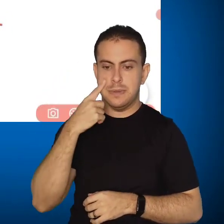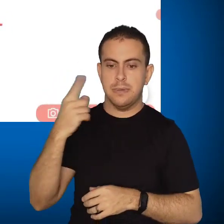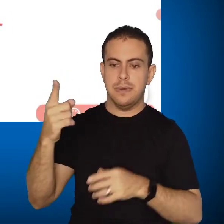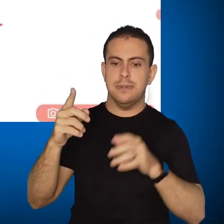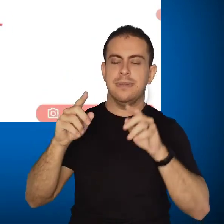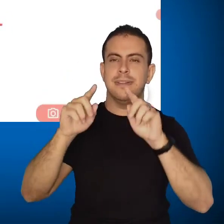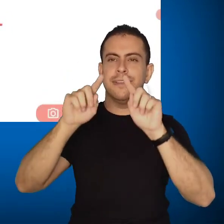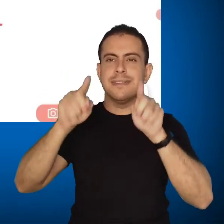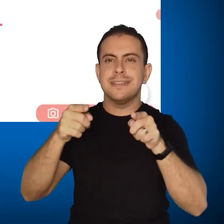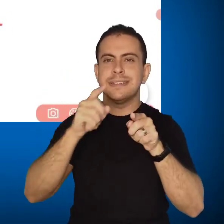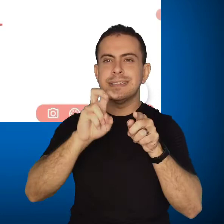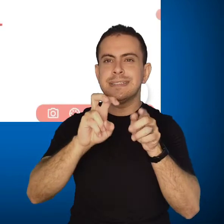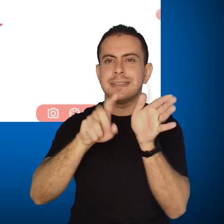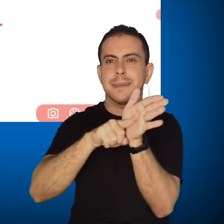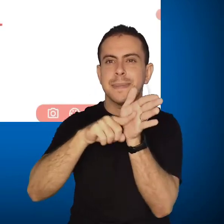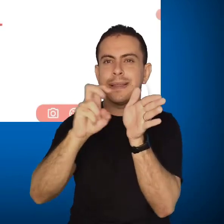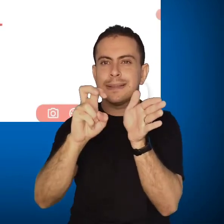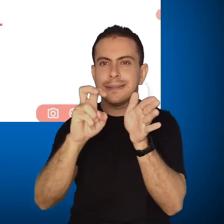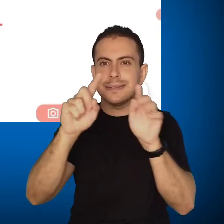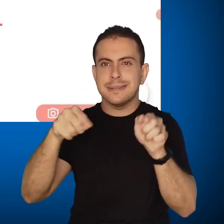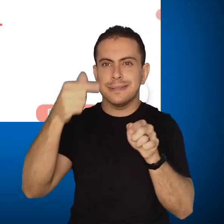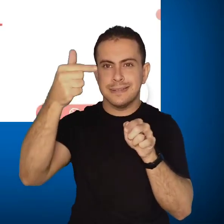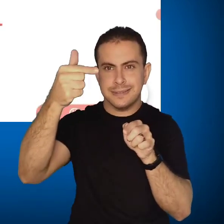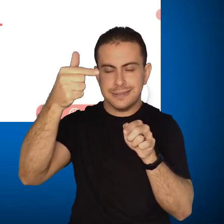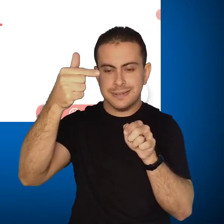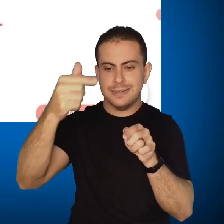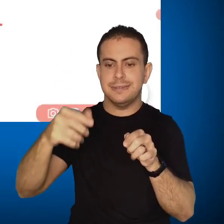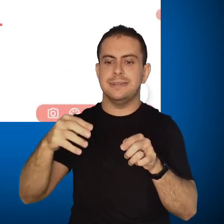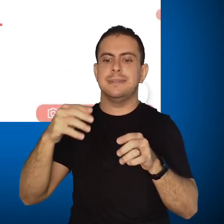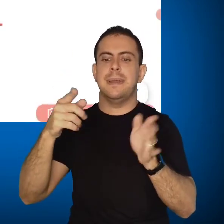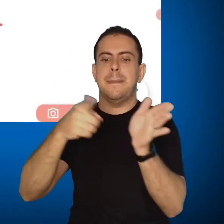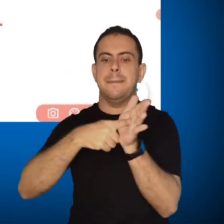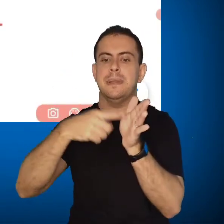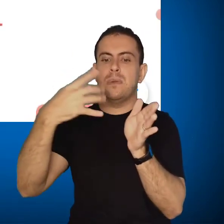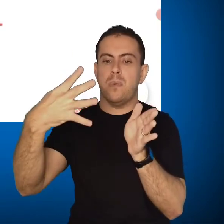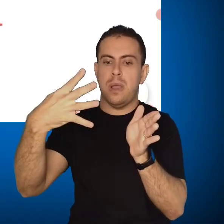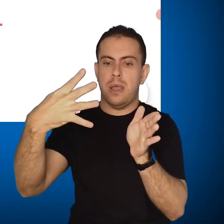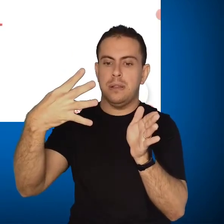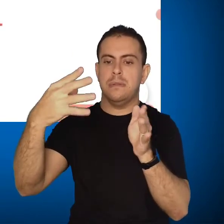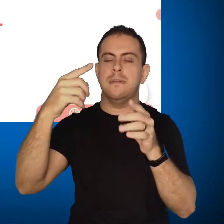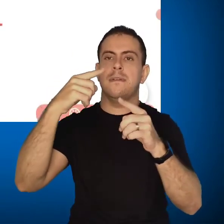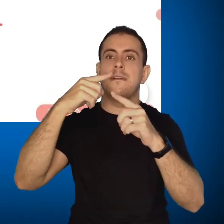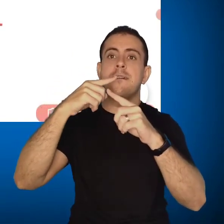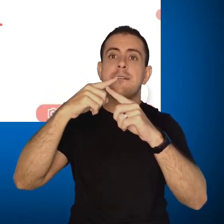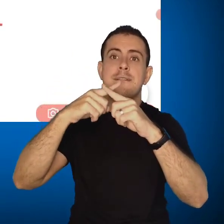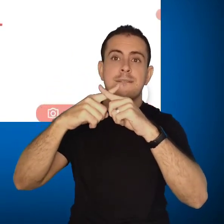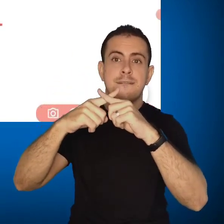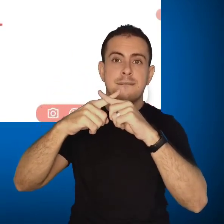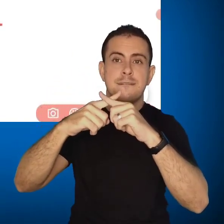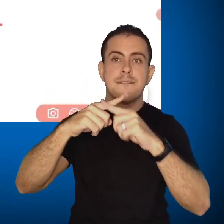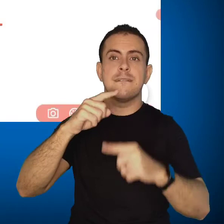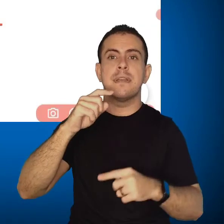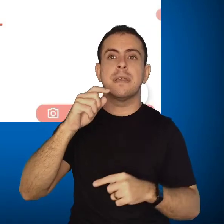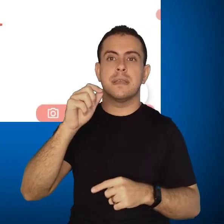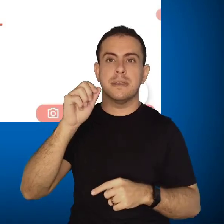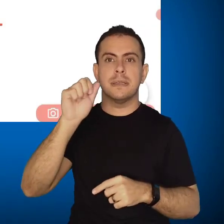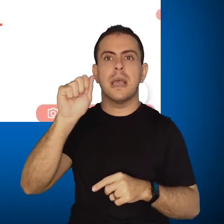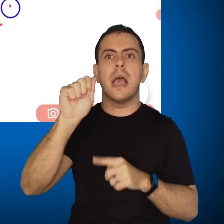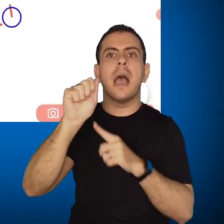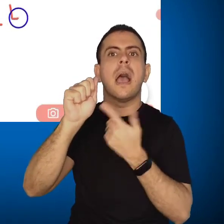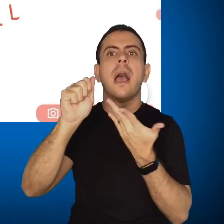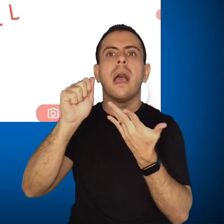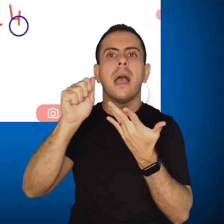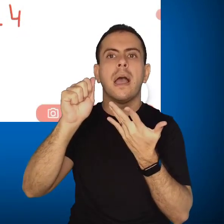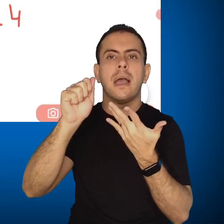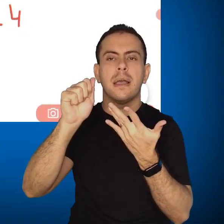bem aqui, ó, menos 4ac, isso aqui é um menos, viu, galera? Menos 4ac. Então vai ficar menos